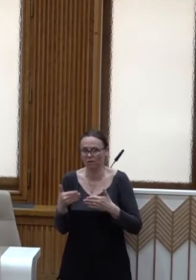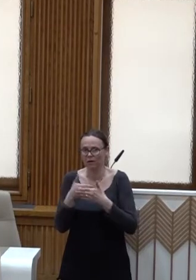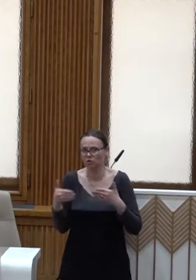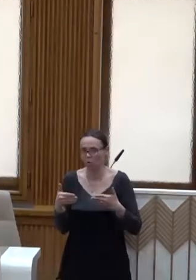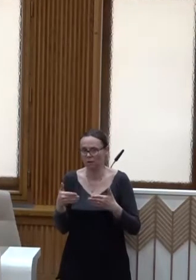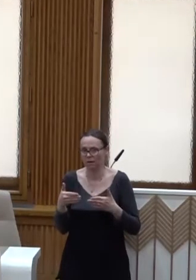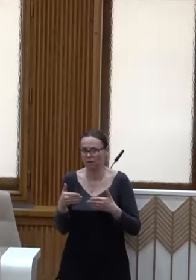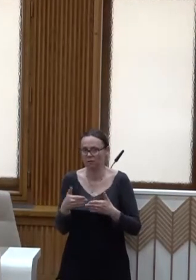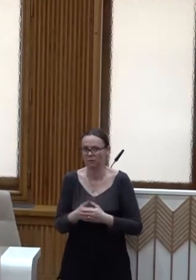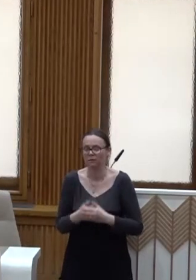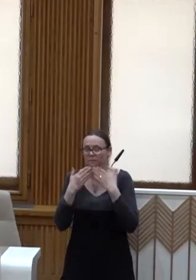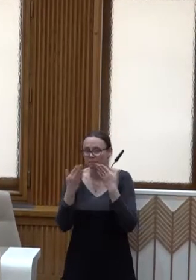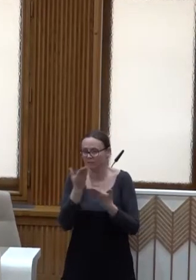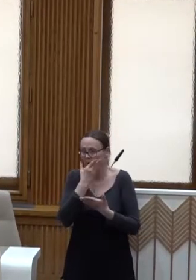lepa.